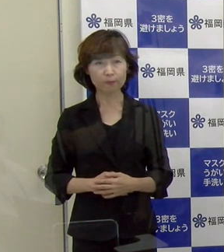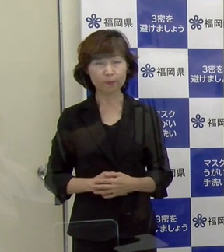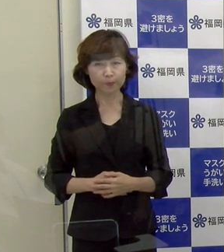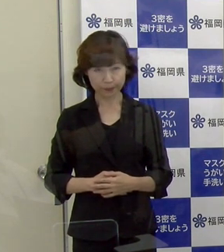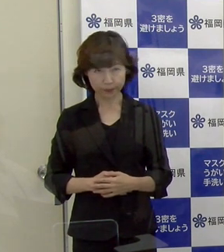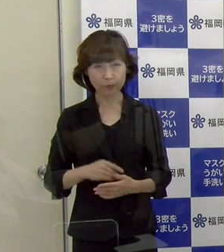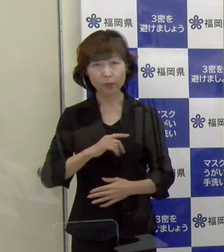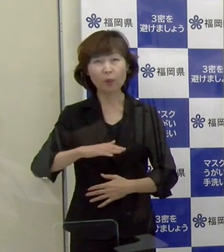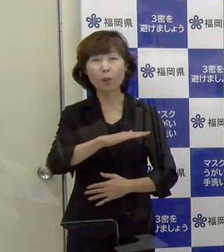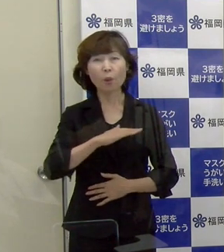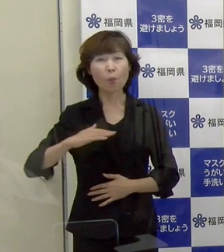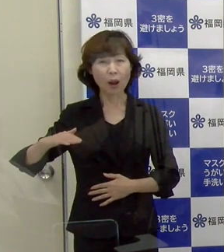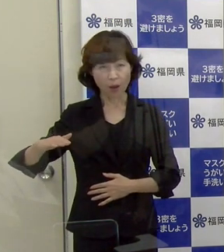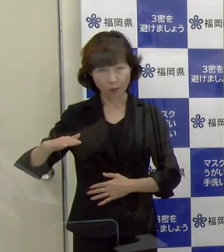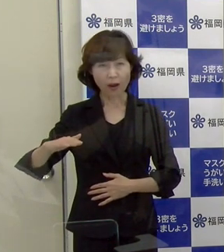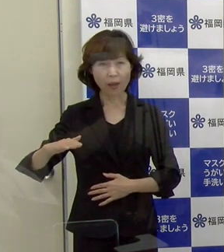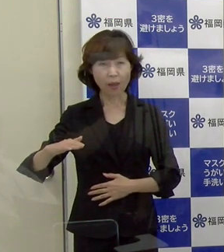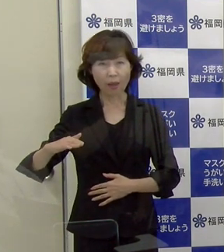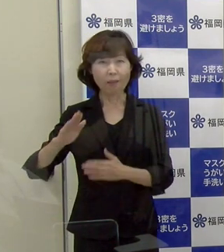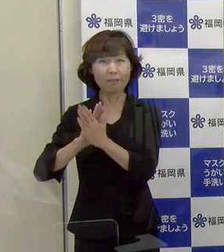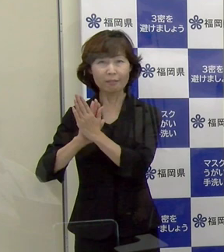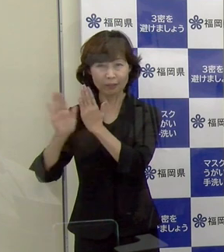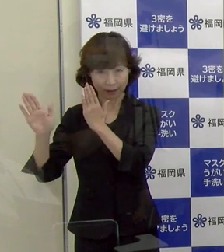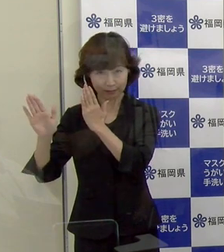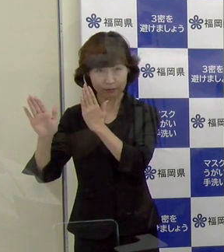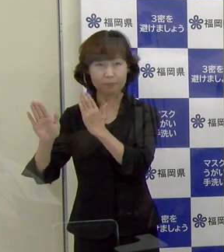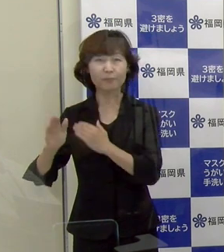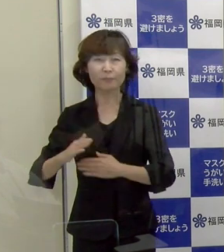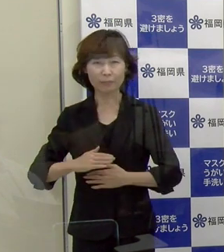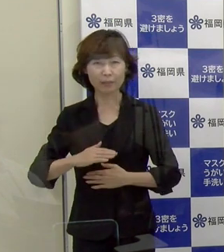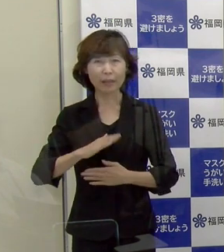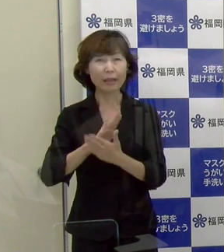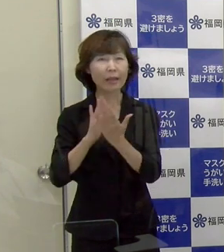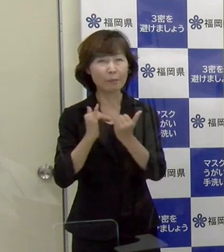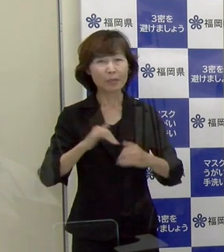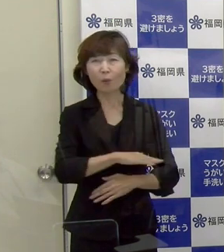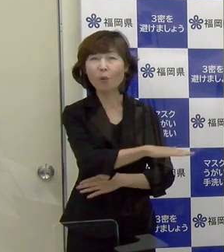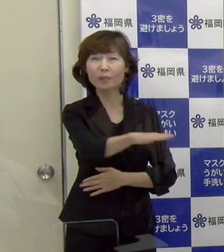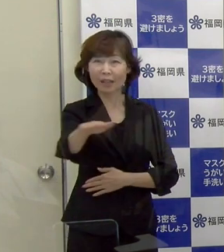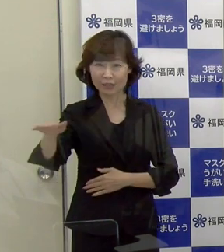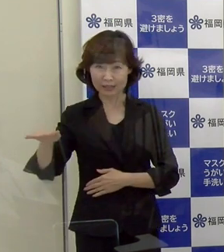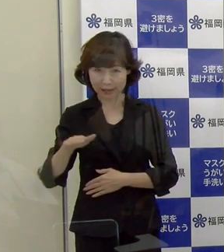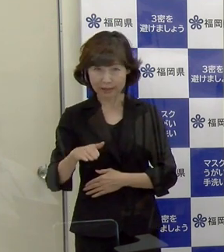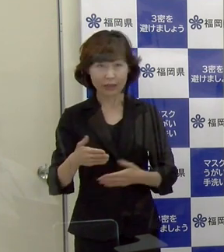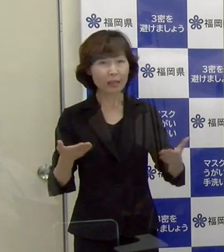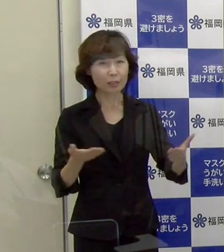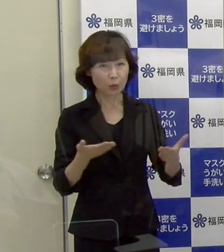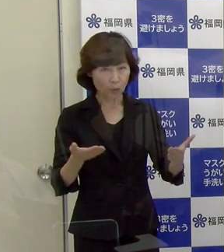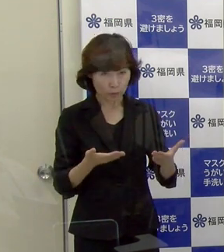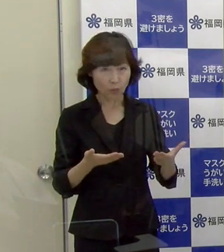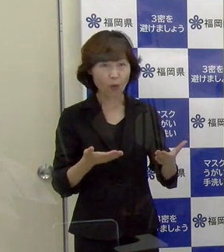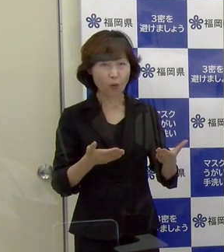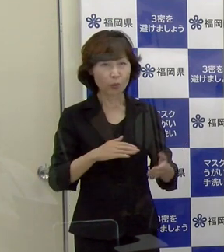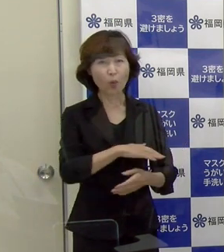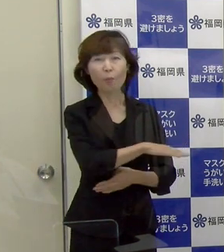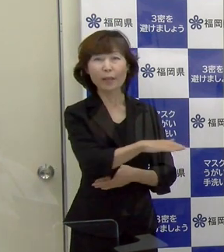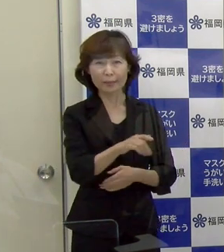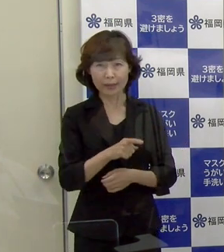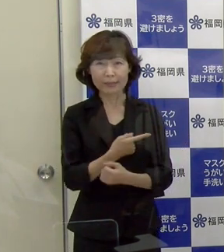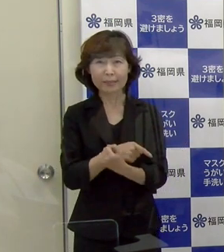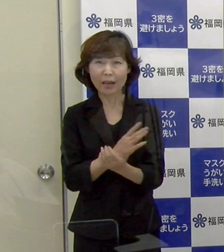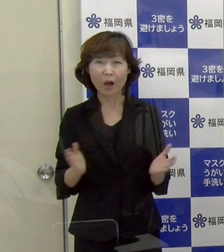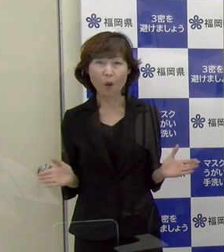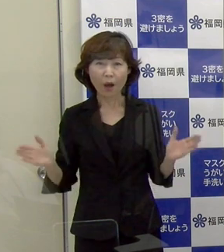我々ケントそして県民の皆様事業者の皆様と力を合わせ